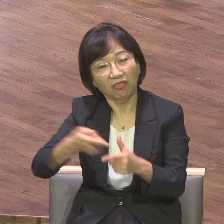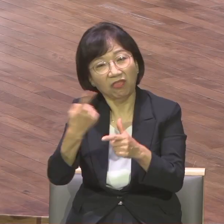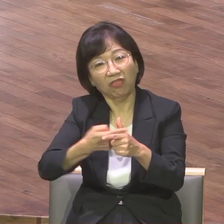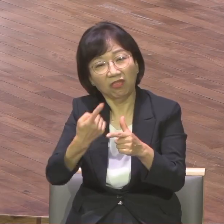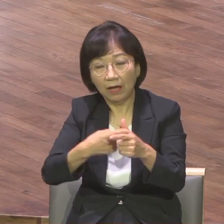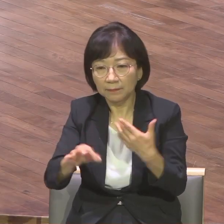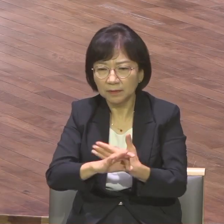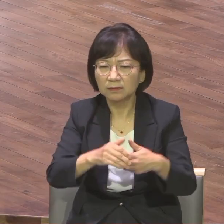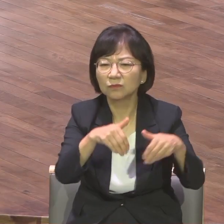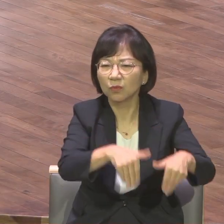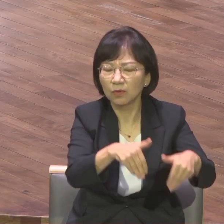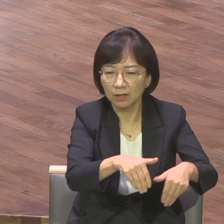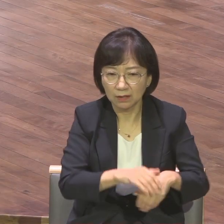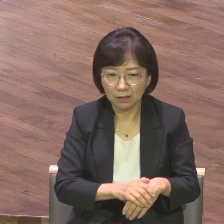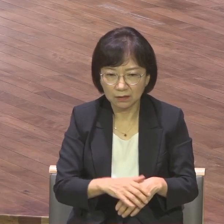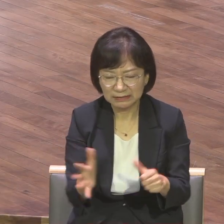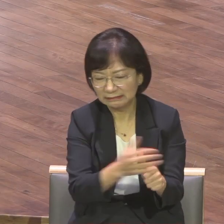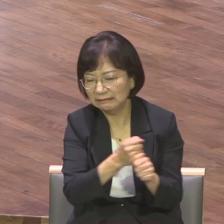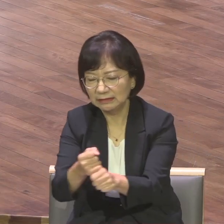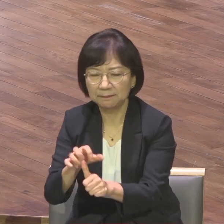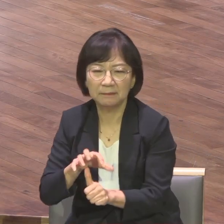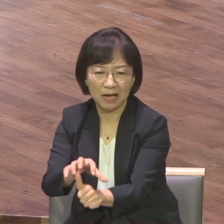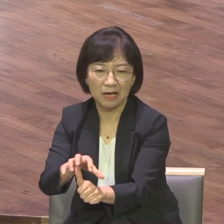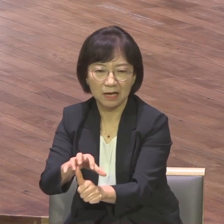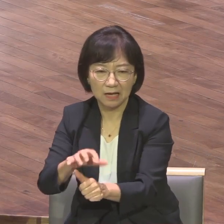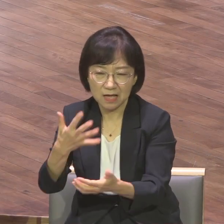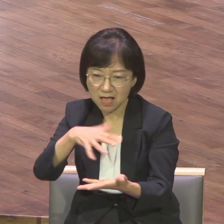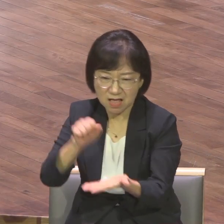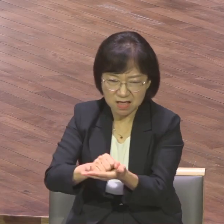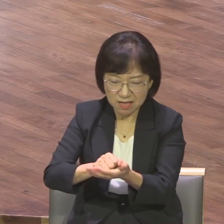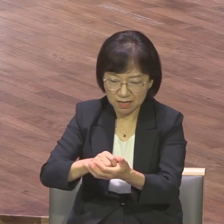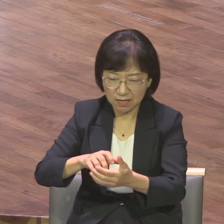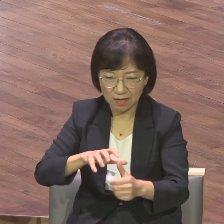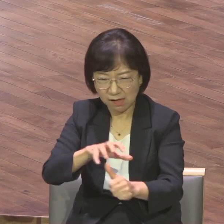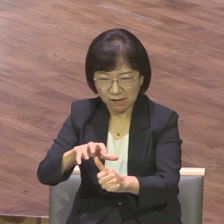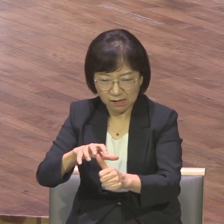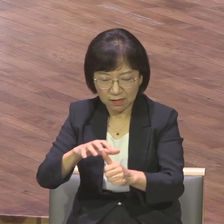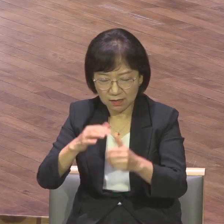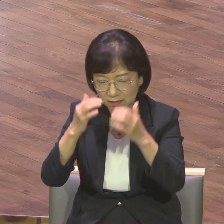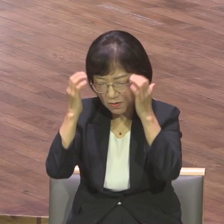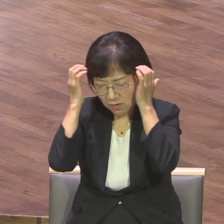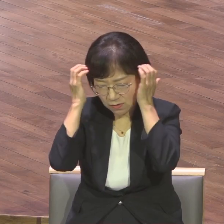노예입니다. 포로입니다. 속국입니다. 세상 잡혀가지고 꼼짝 못해.